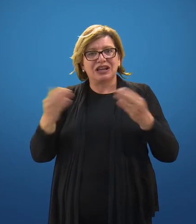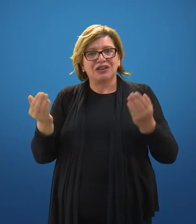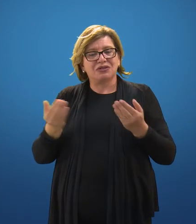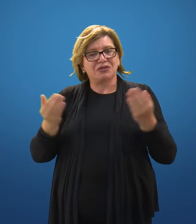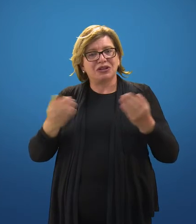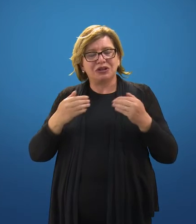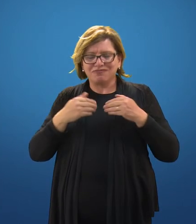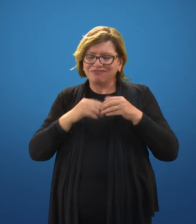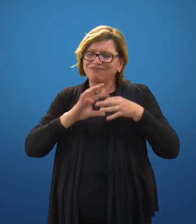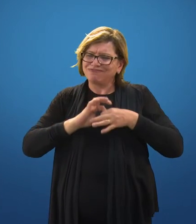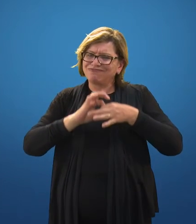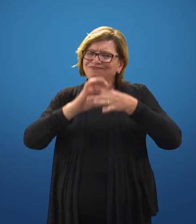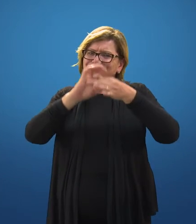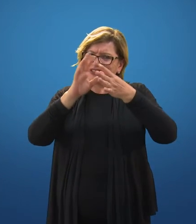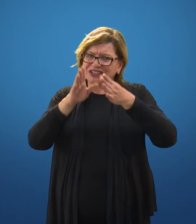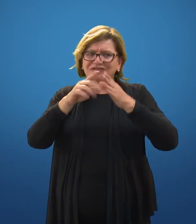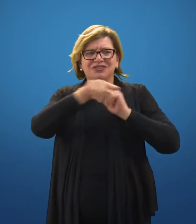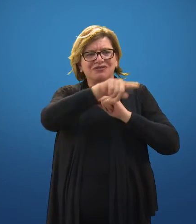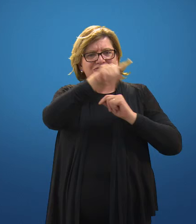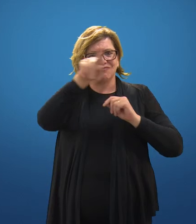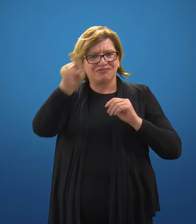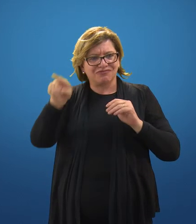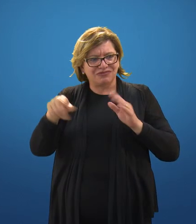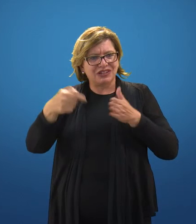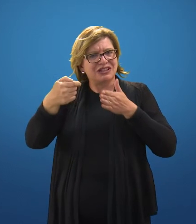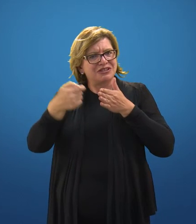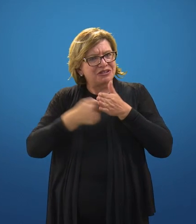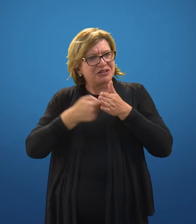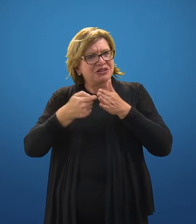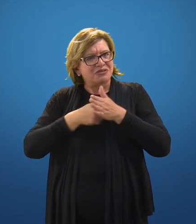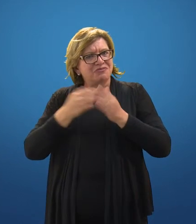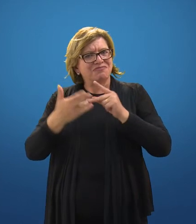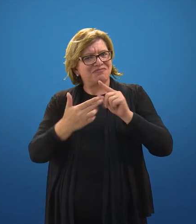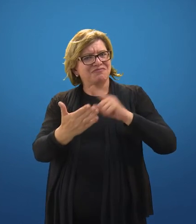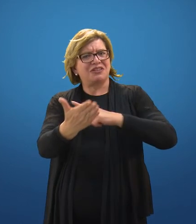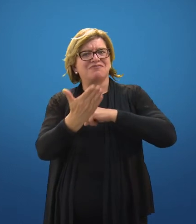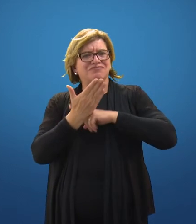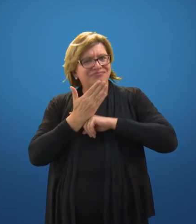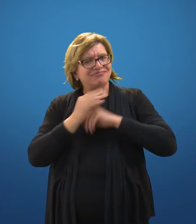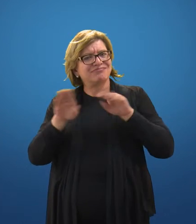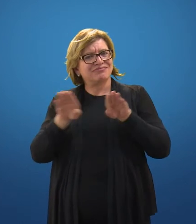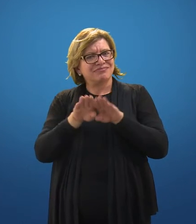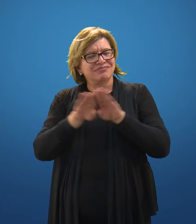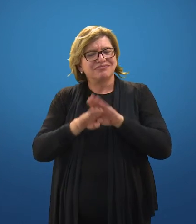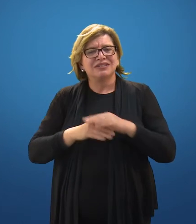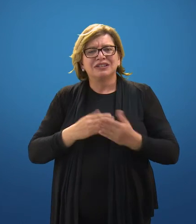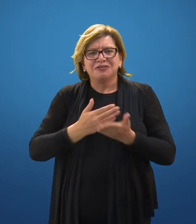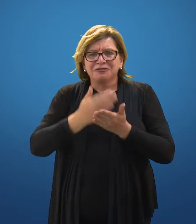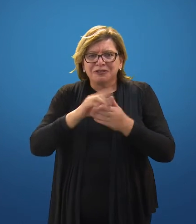Estou aberto a contribuições também, né, a compartilhamentos.